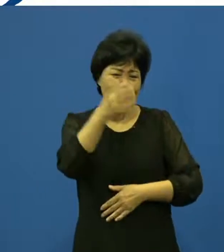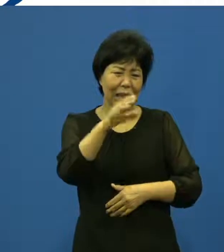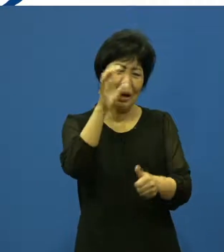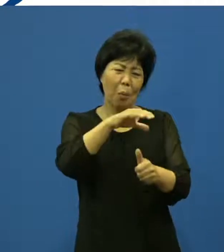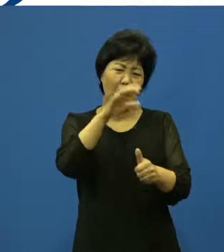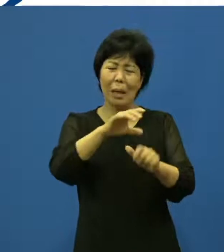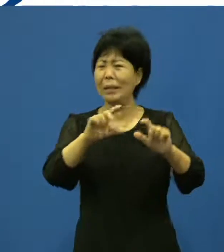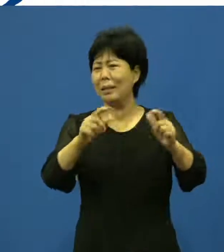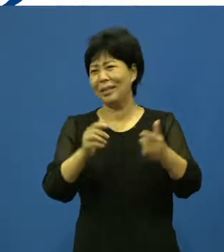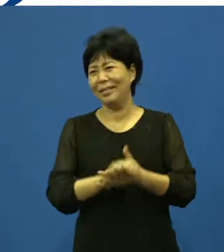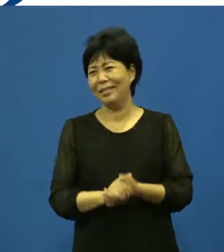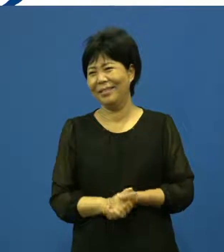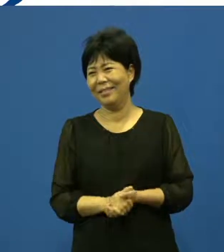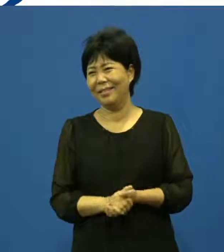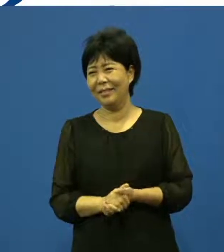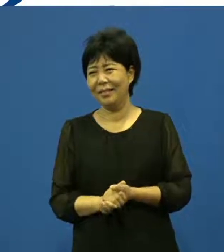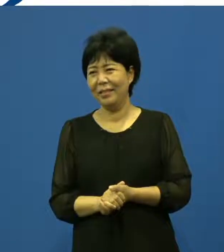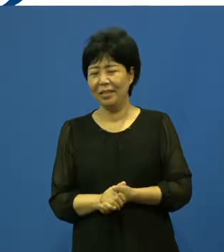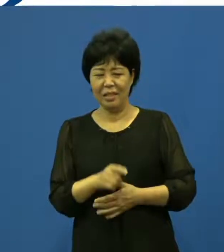넌 죽어야 돼.